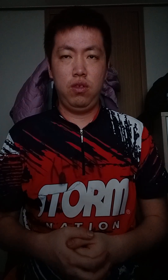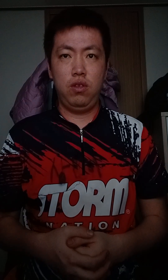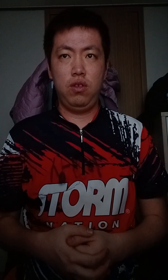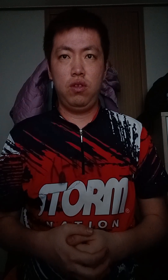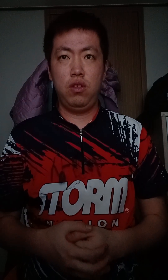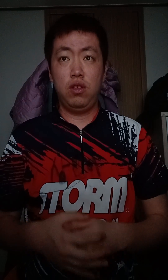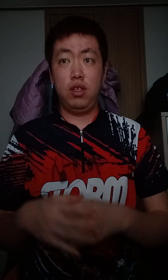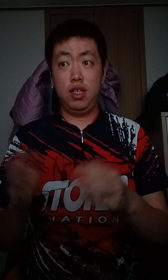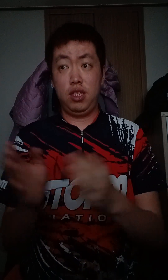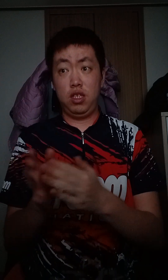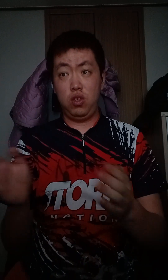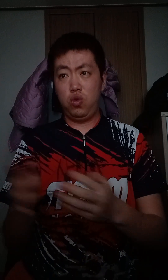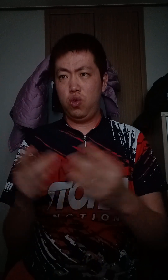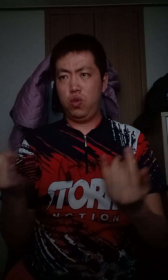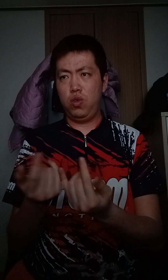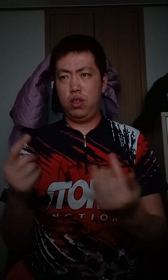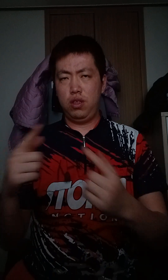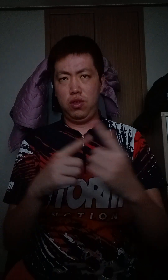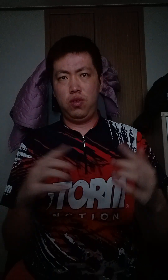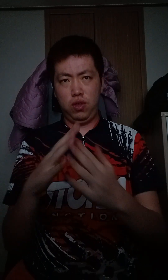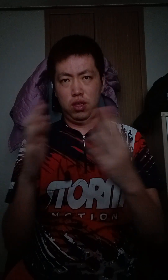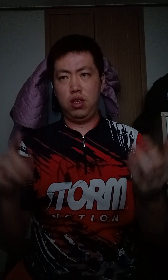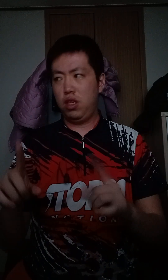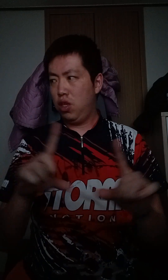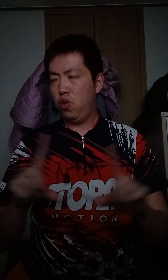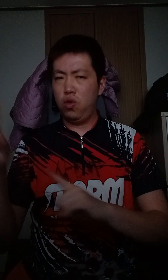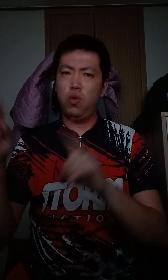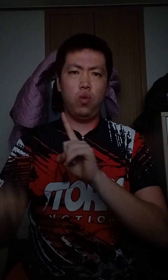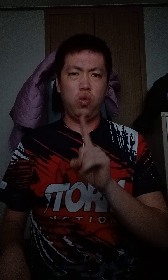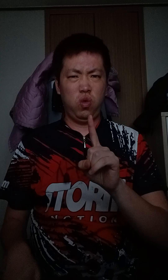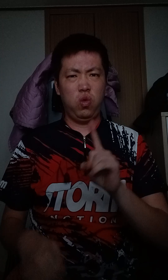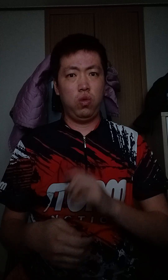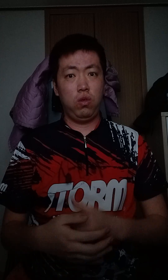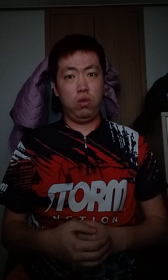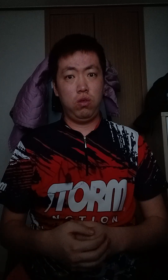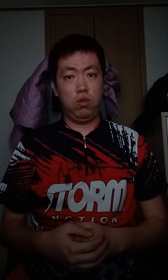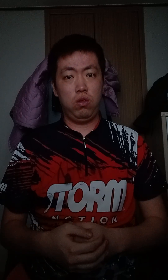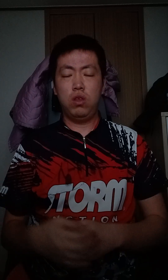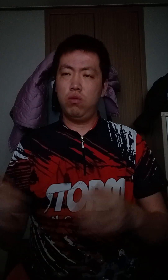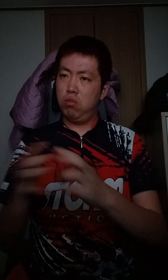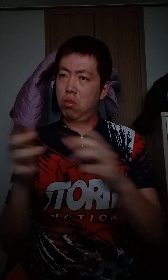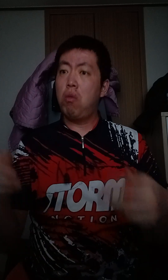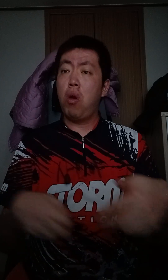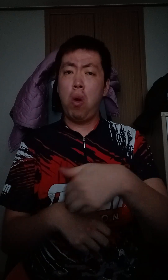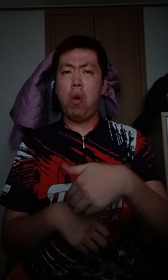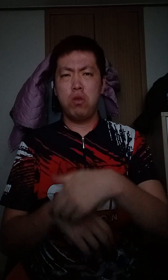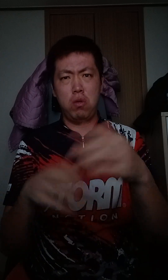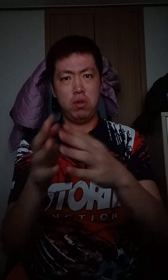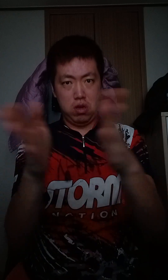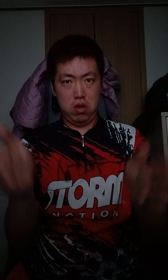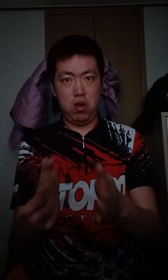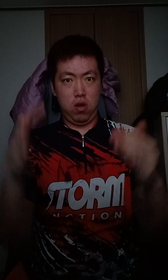다른 곳에 있는 공원 내 공중 화장실 상황은 어떨까? 목포 버스터미널 앞에 조성된